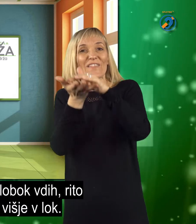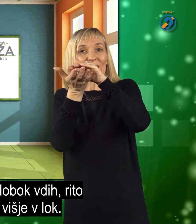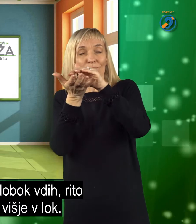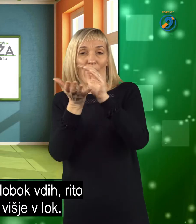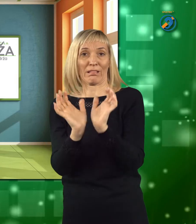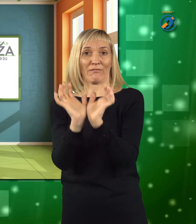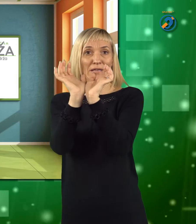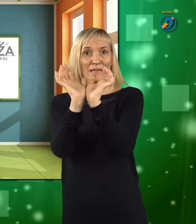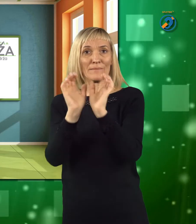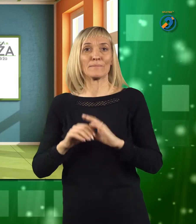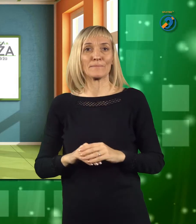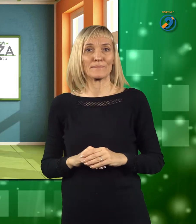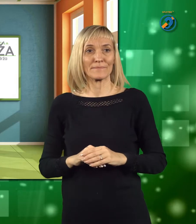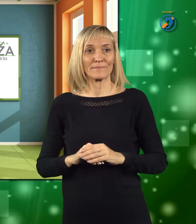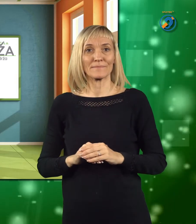lok.